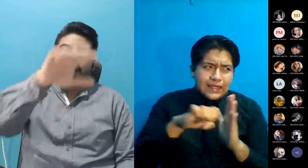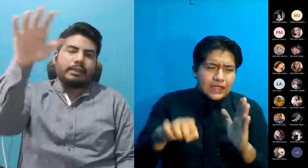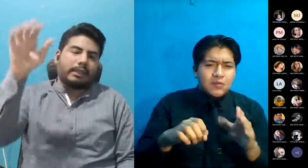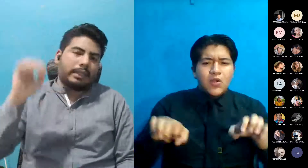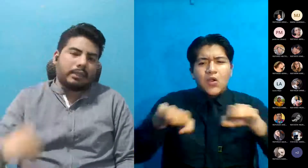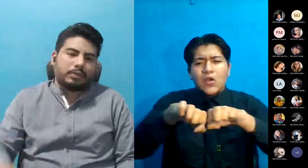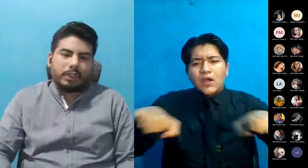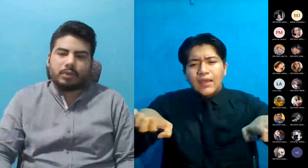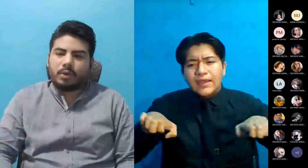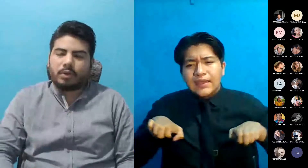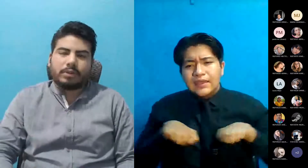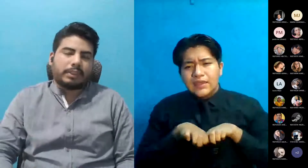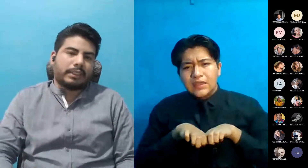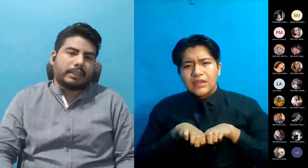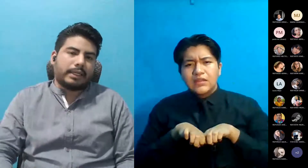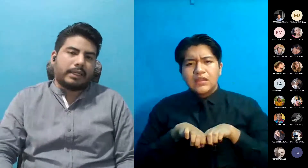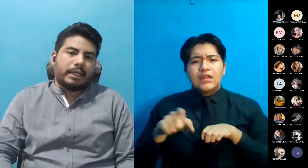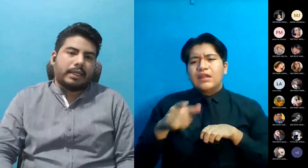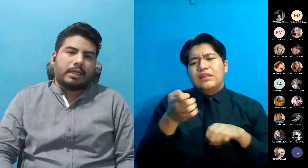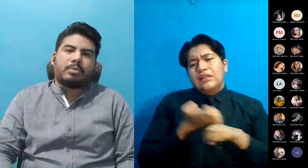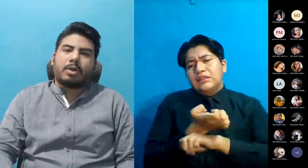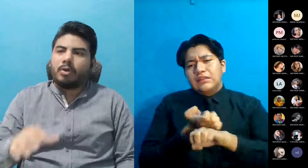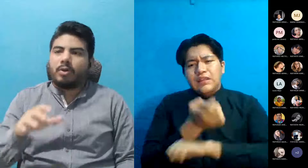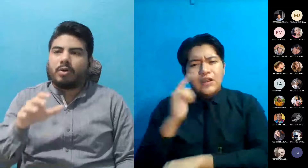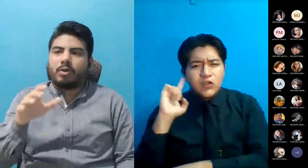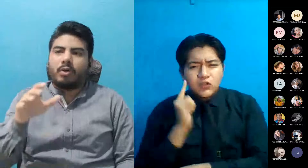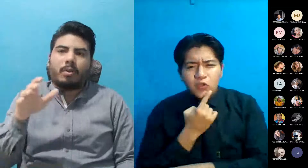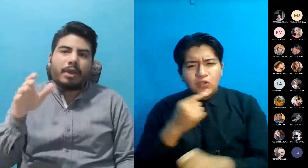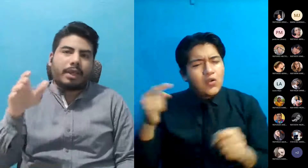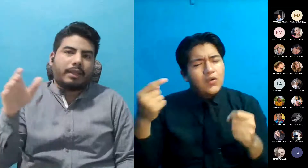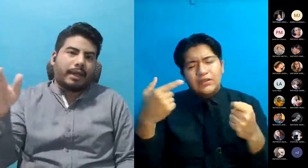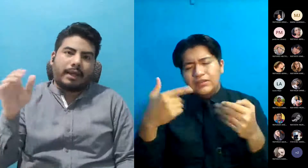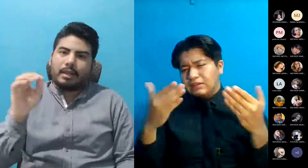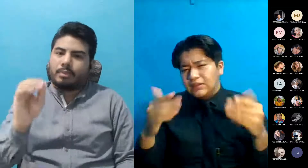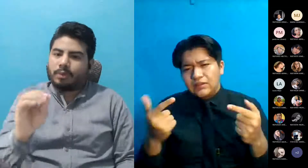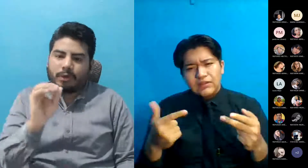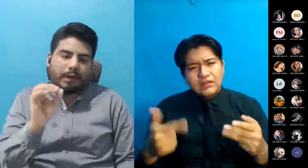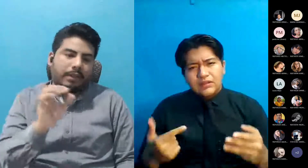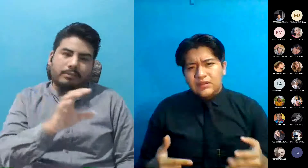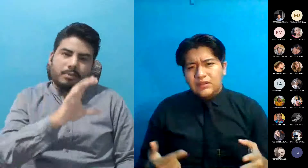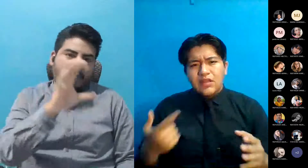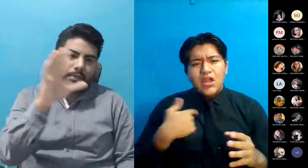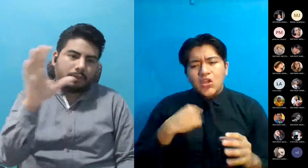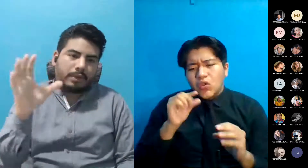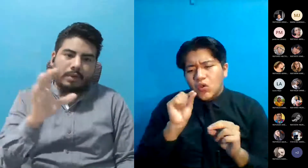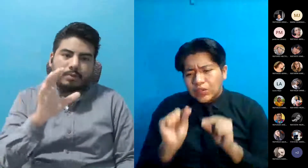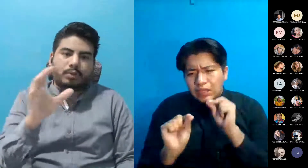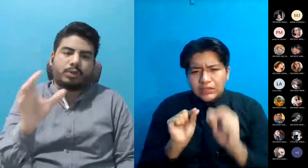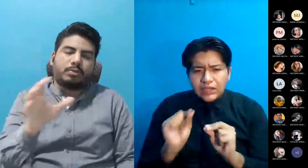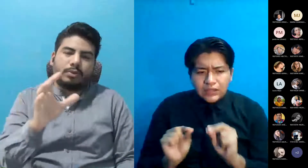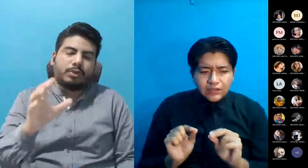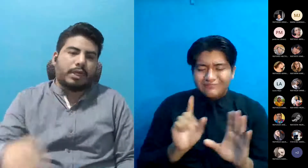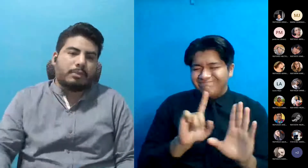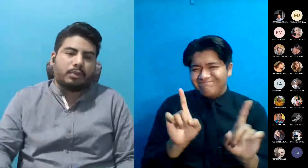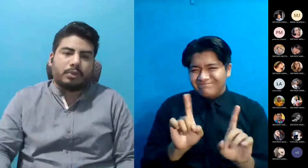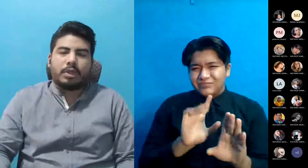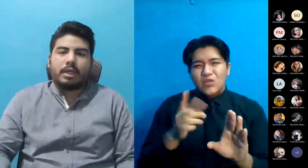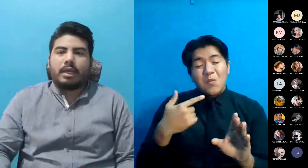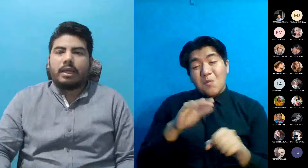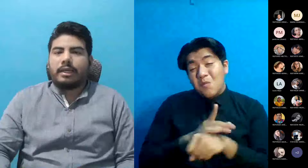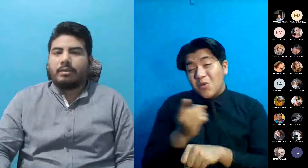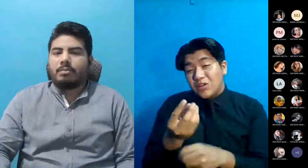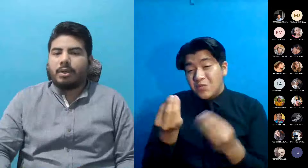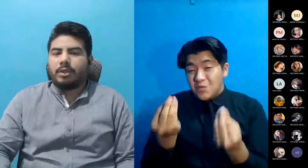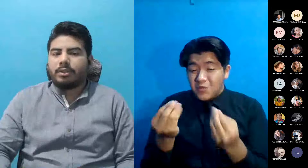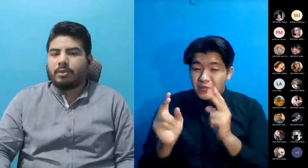a nivel estatal de sordos, etcétera. Y bueno, no voy a indagar en cada punto porque la verdad podríamos hablar mucho de cada